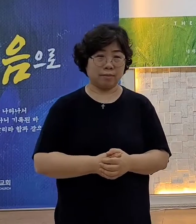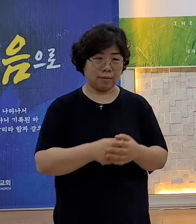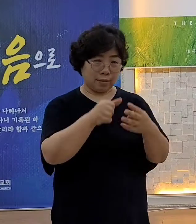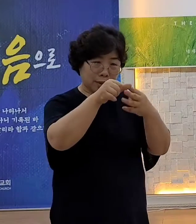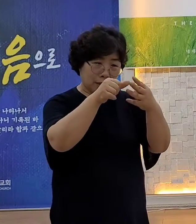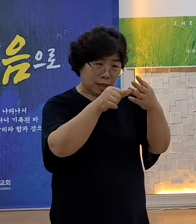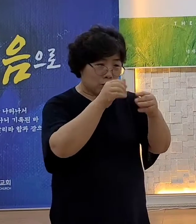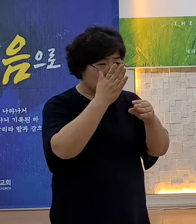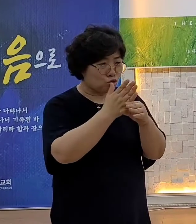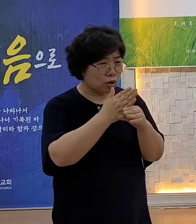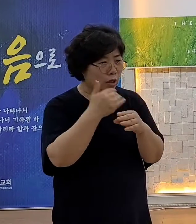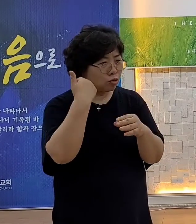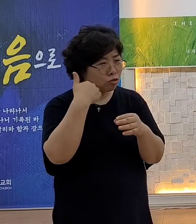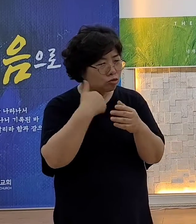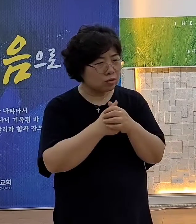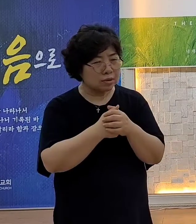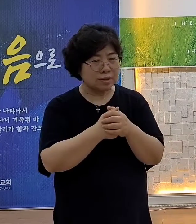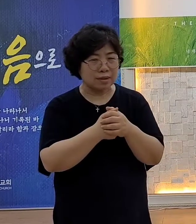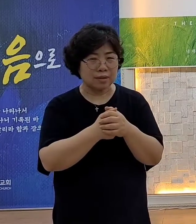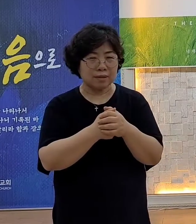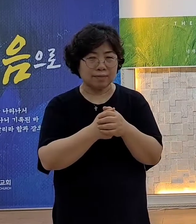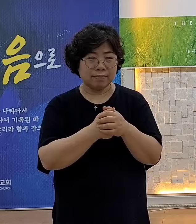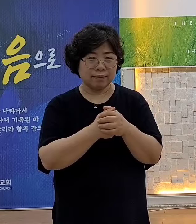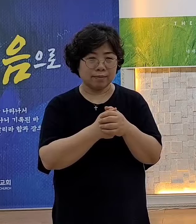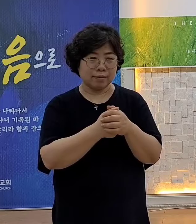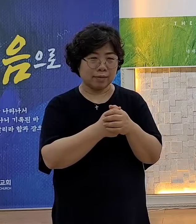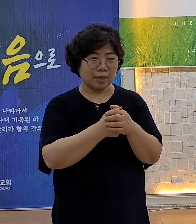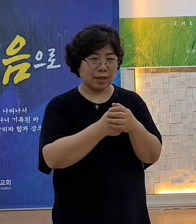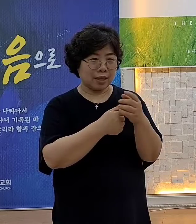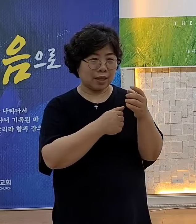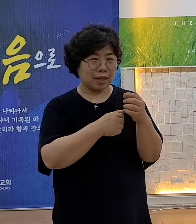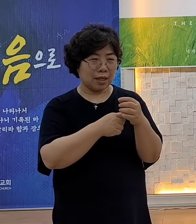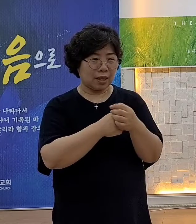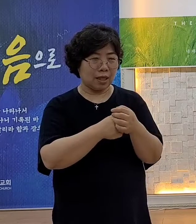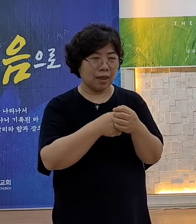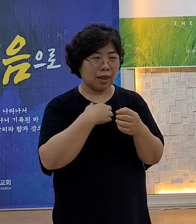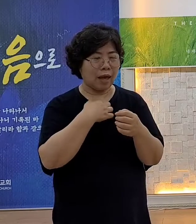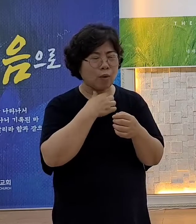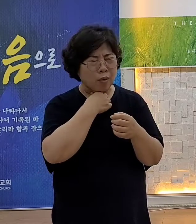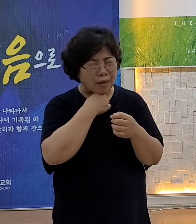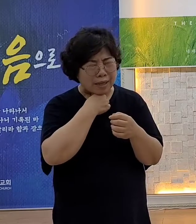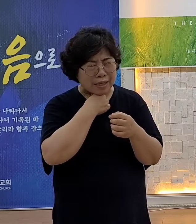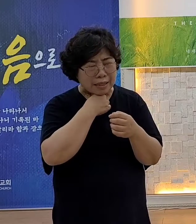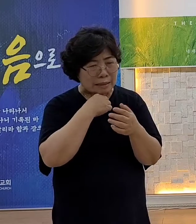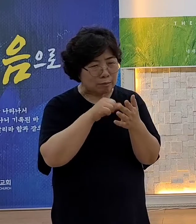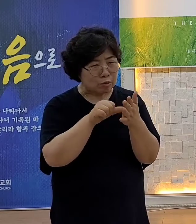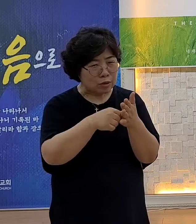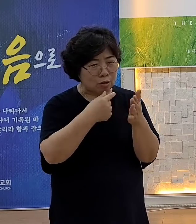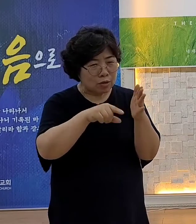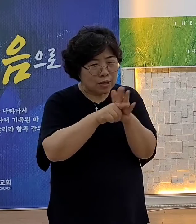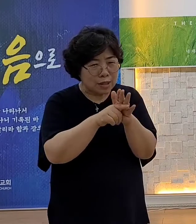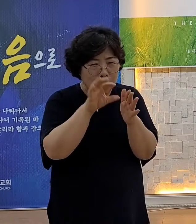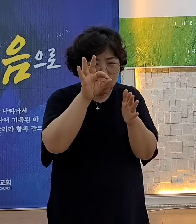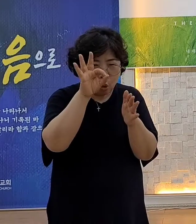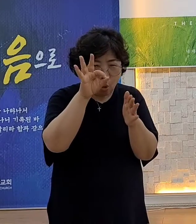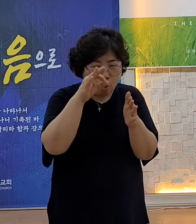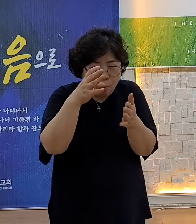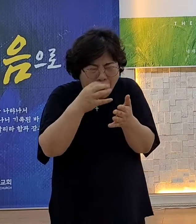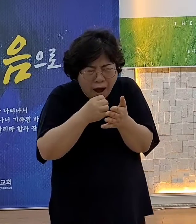올라왔어요. 그러면 그게 뭐 예를 들어서 15만 원. 그러면 그거 먹으려고 얼마나 돈이 귀한지 다